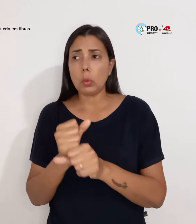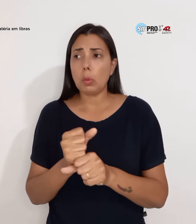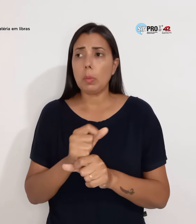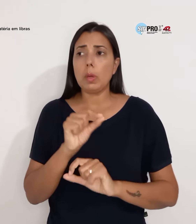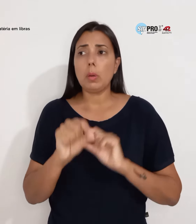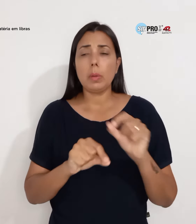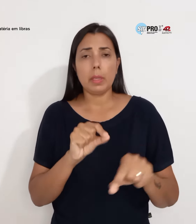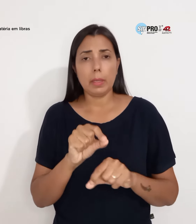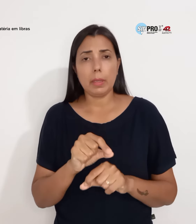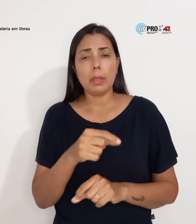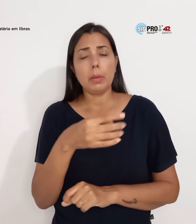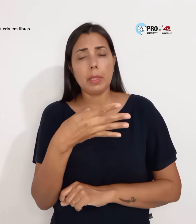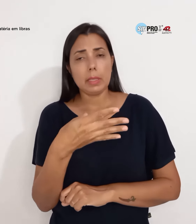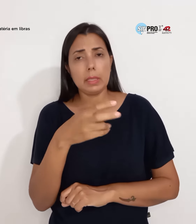a